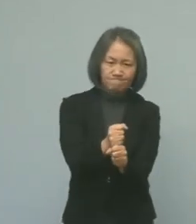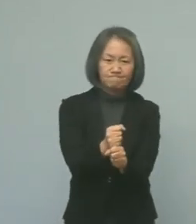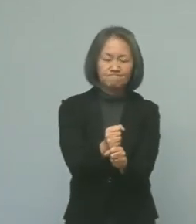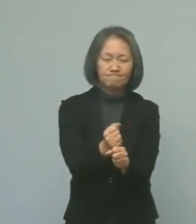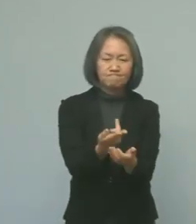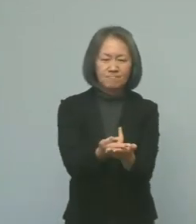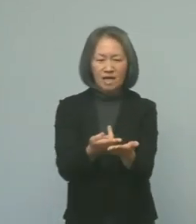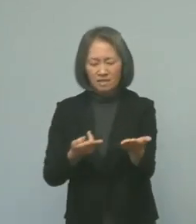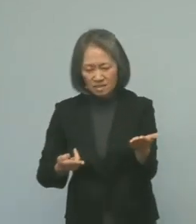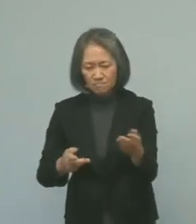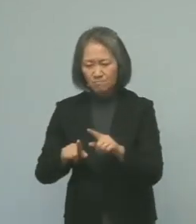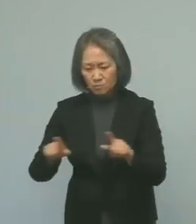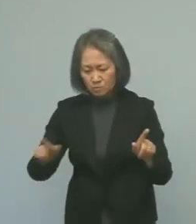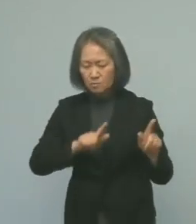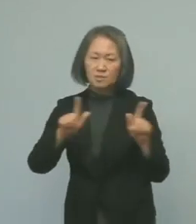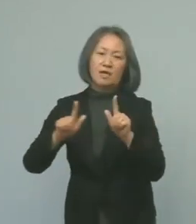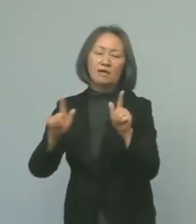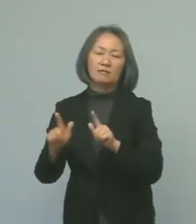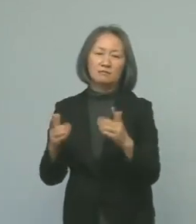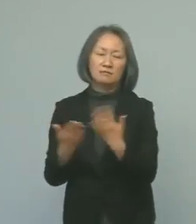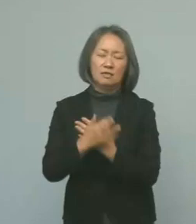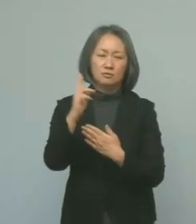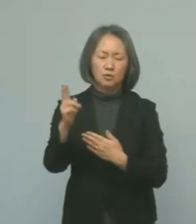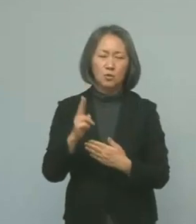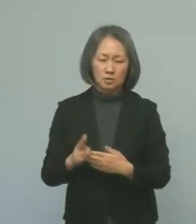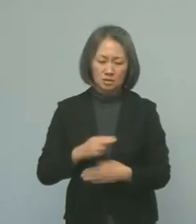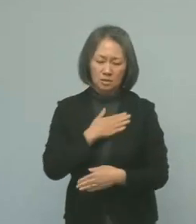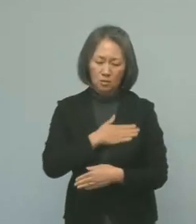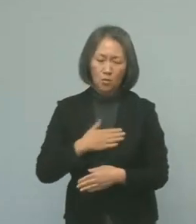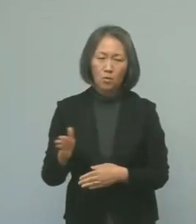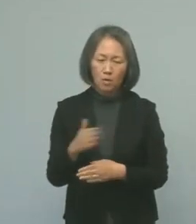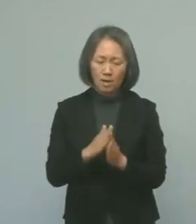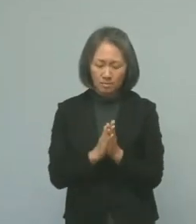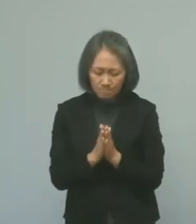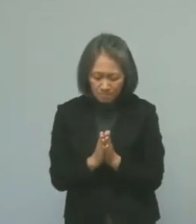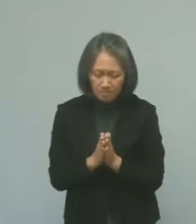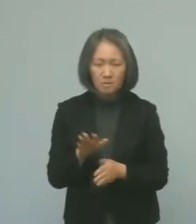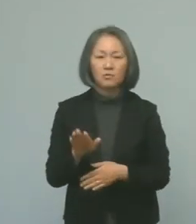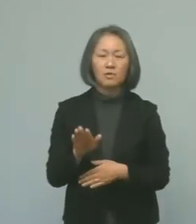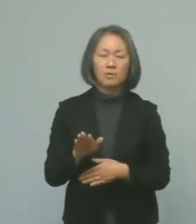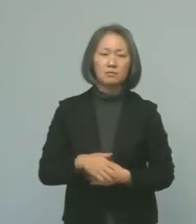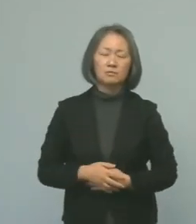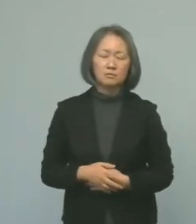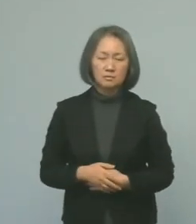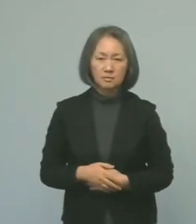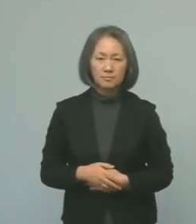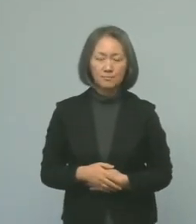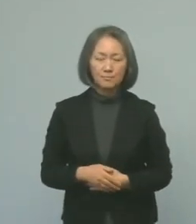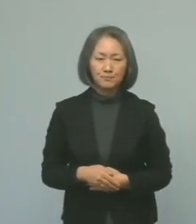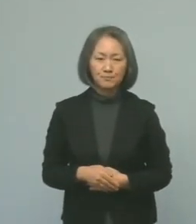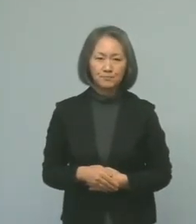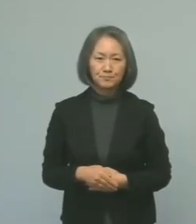日常生活を取り戻されるように心から願っております